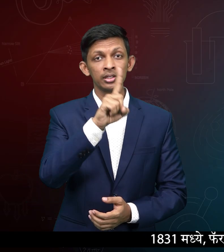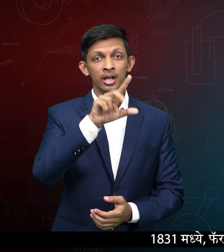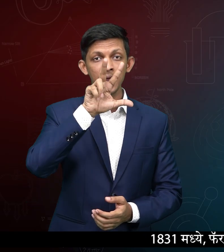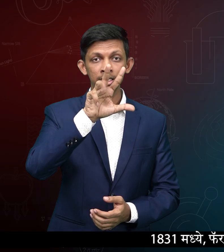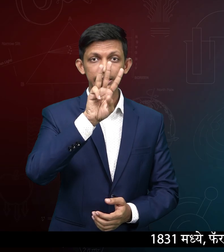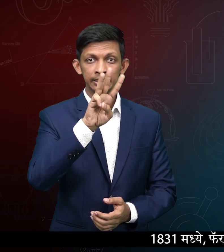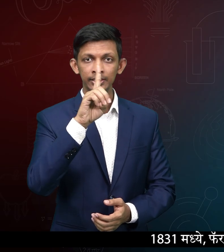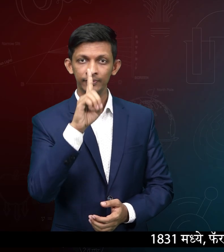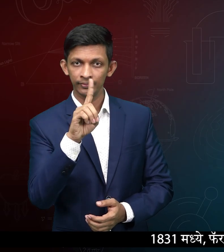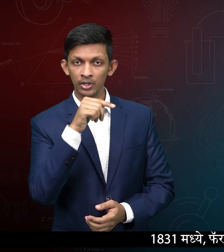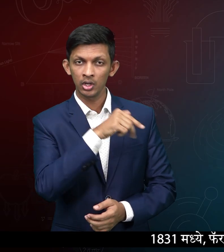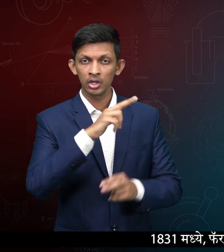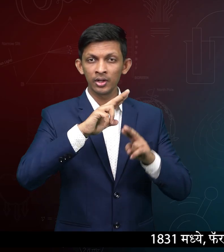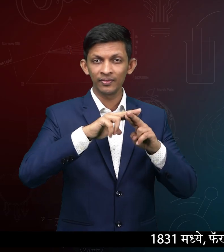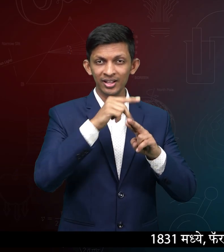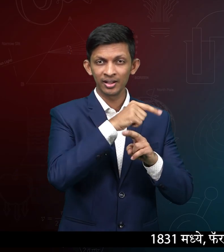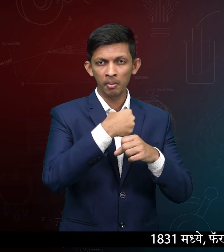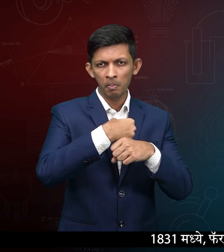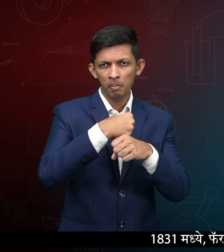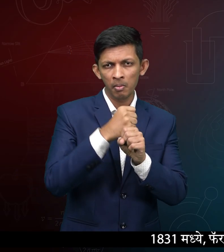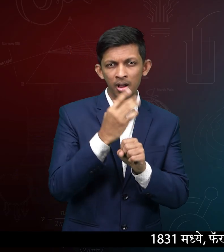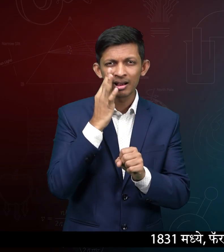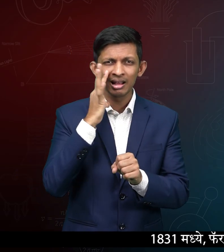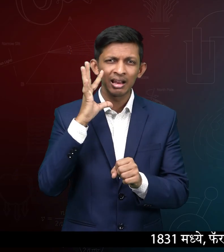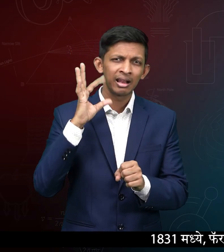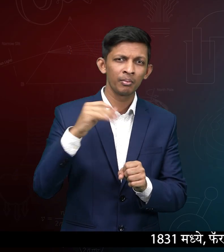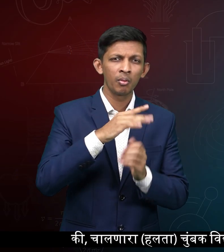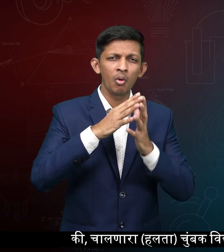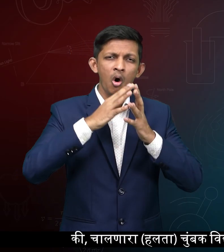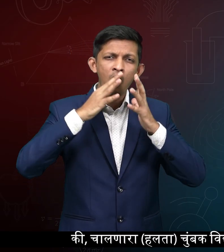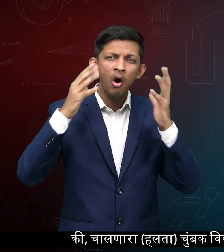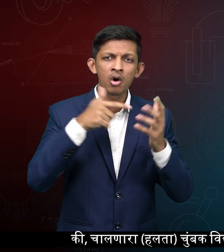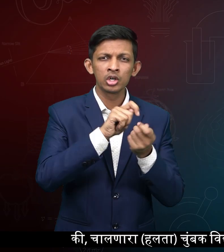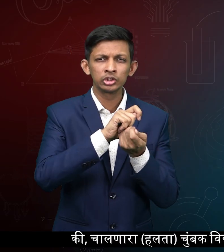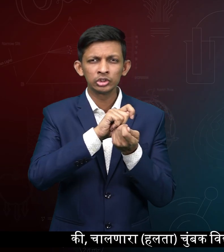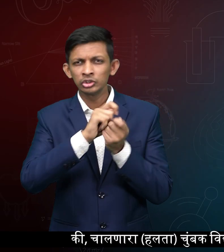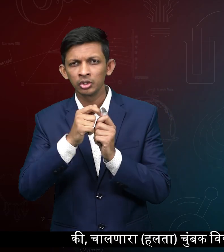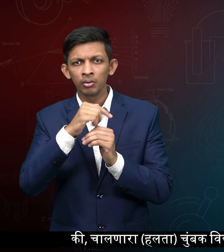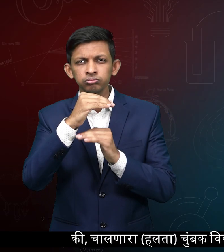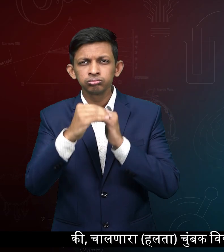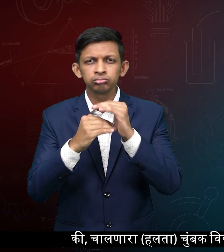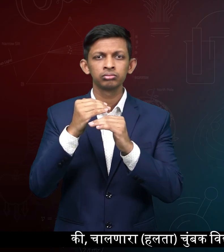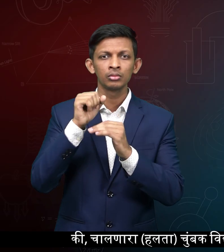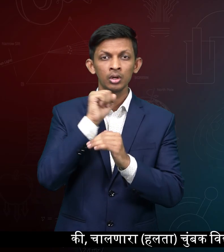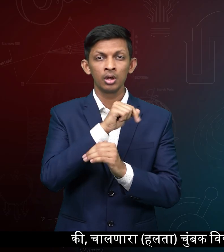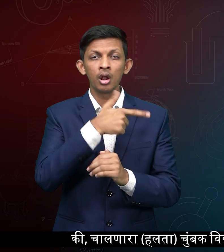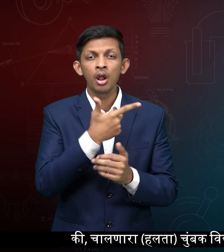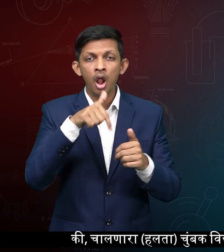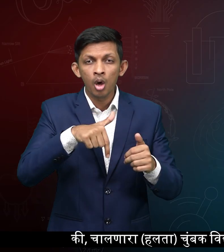मध्ये फॅरेडे यांनी एक महत्त्वपूर्ण शोध लावला की चालणारा हलता चुंबक विद्युत प्रवाह निर्माण